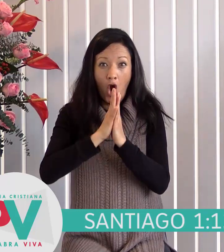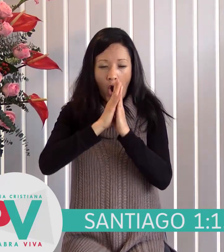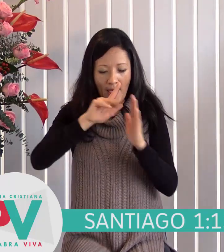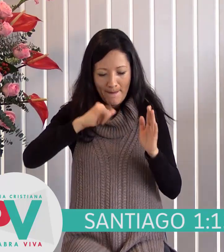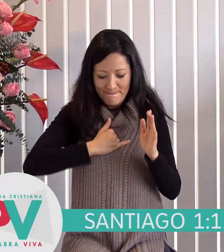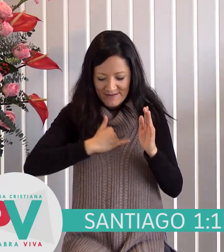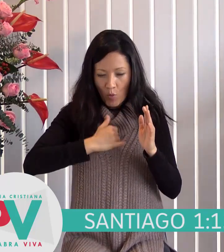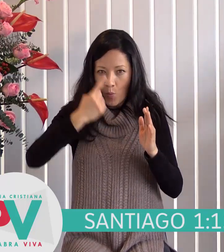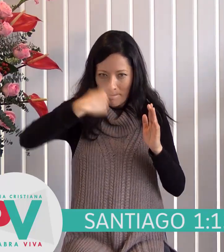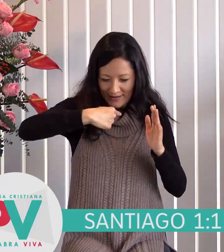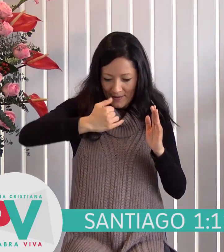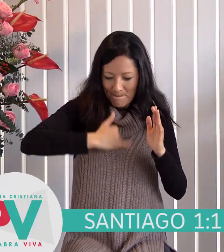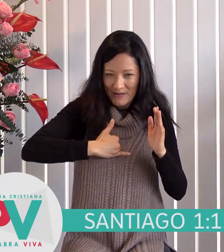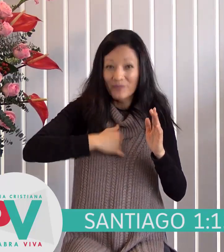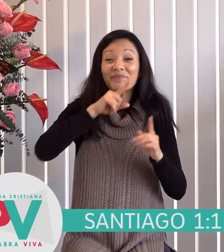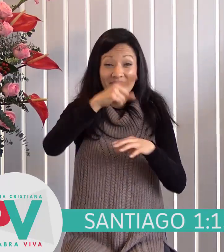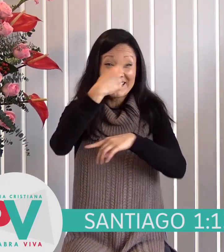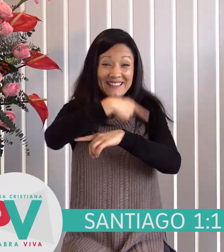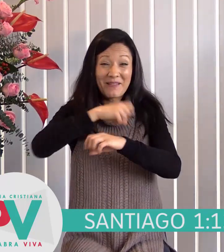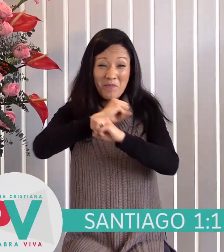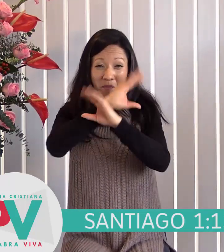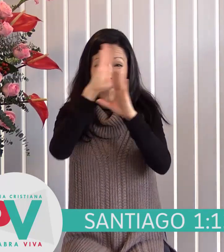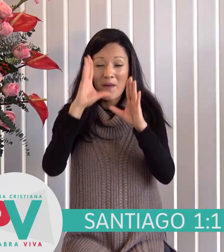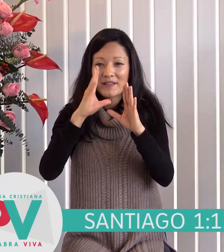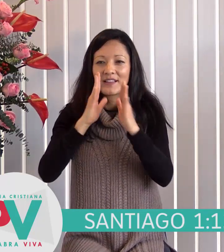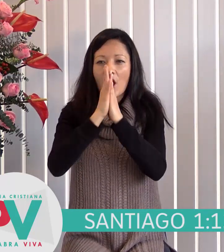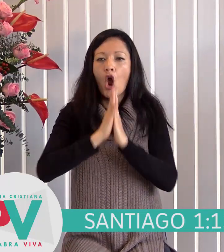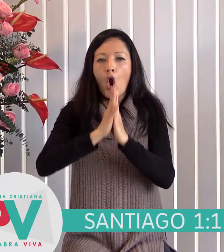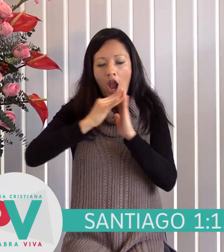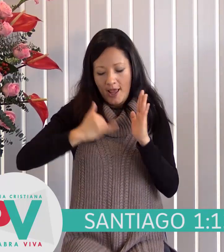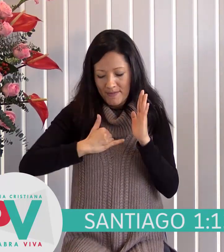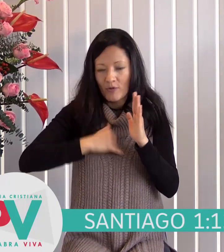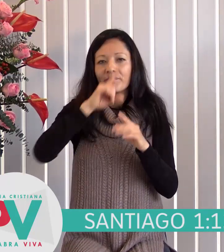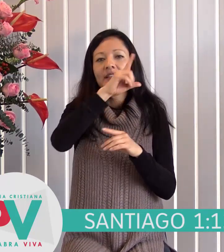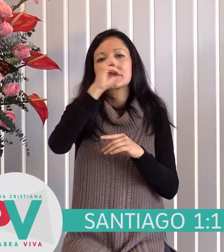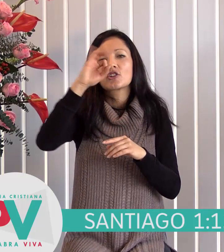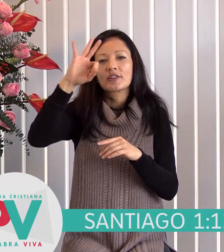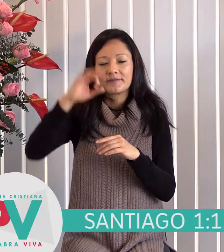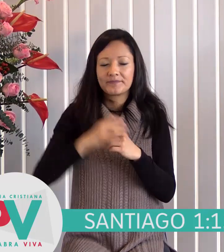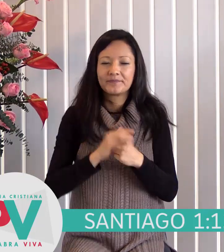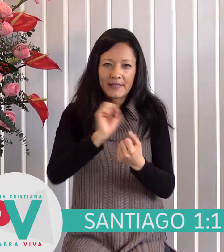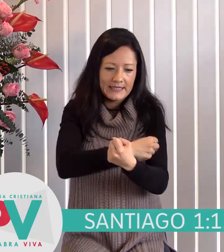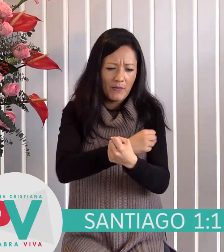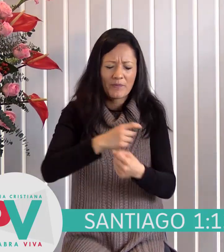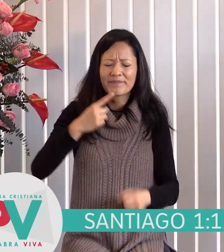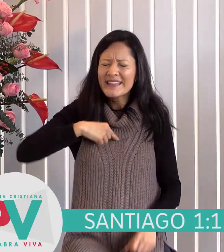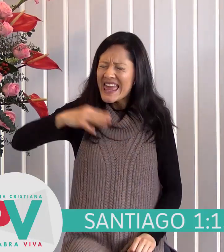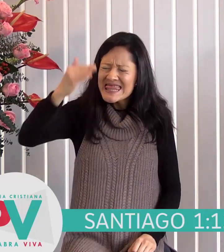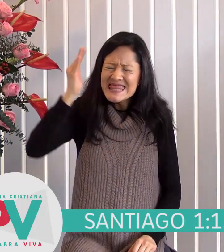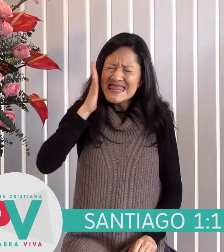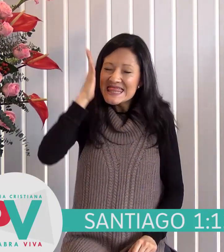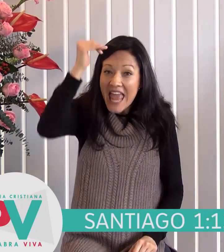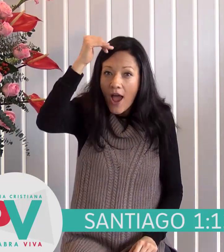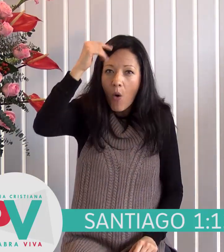orado a mí mismo, pero ese día oré a mí mismo. 103, Salmo 103. Y dije,